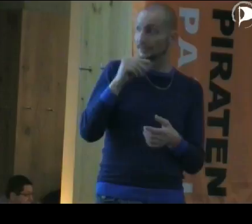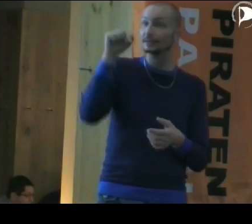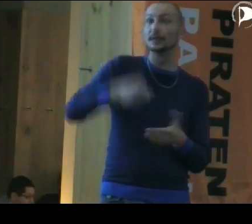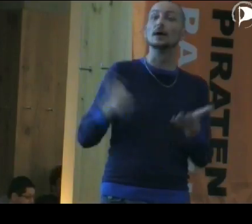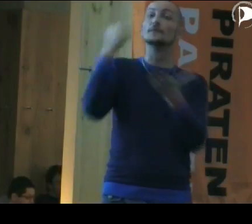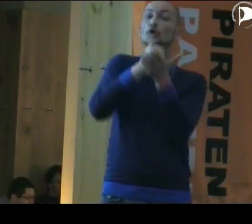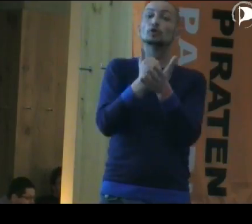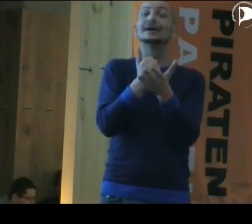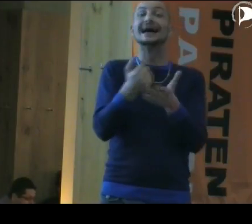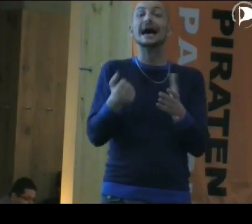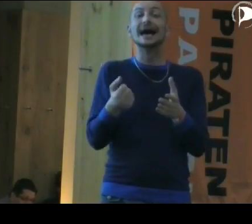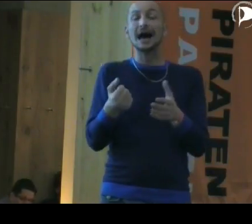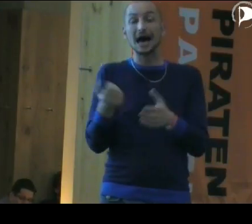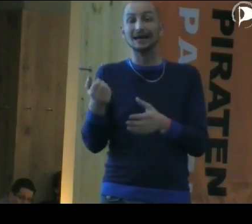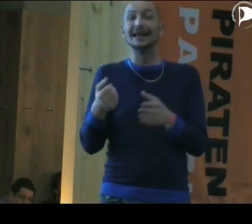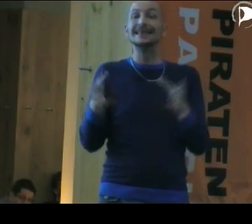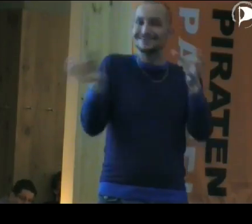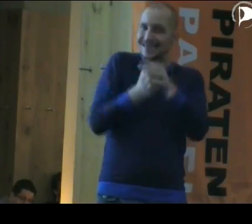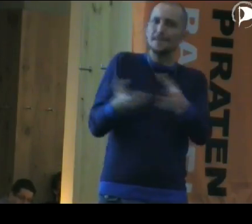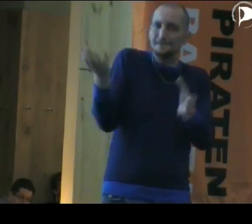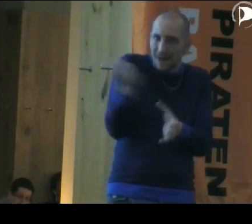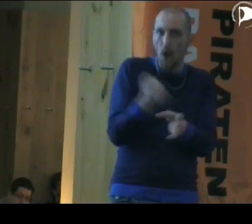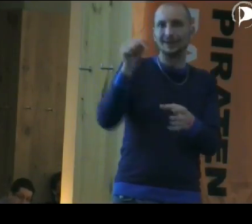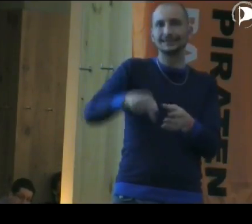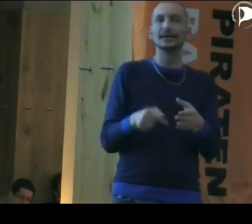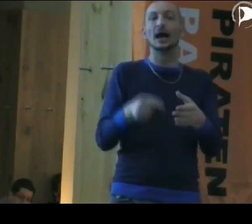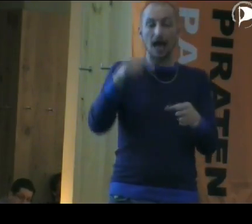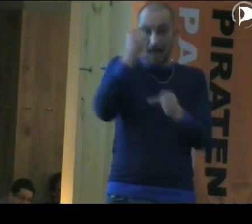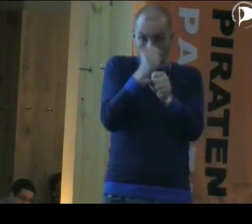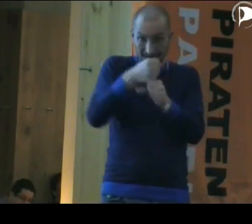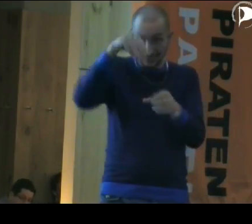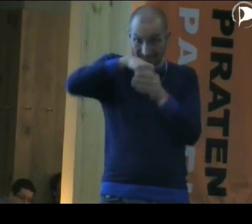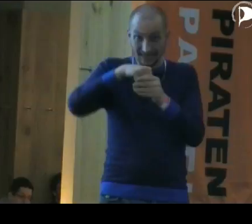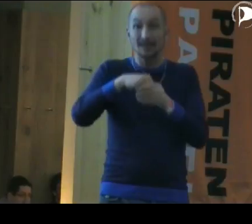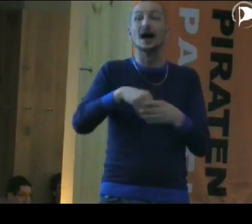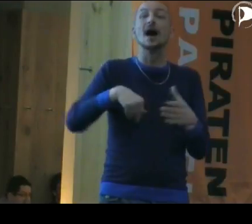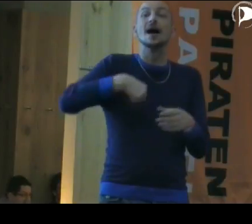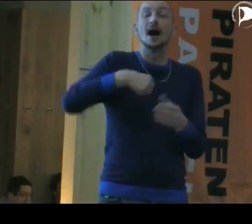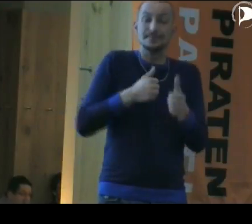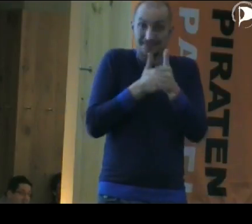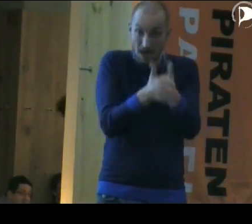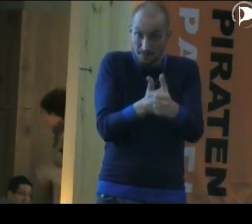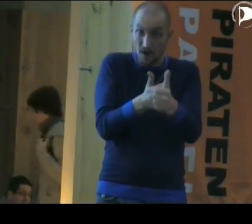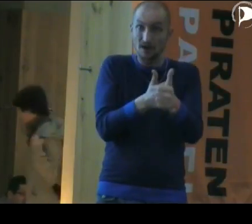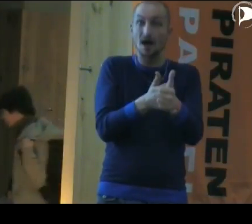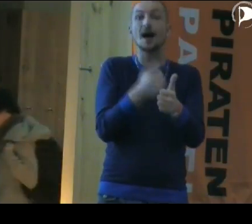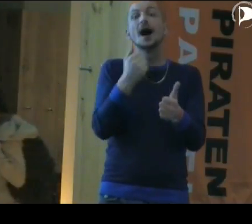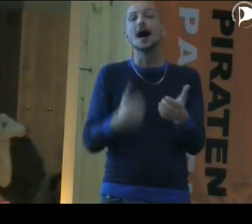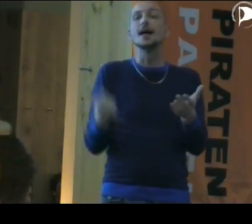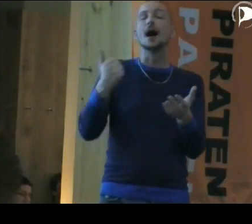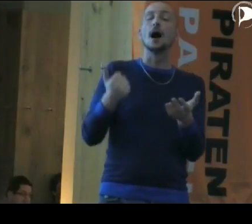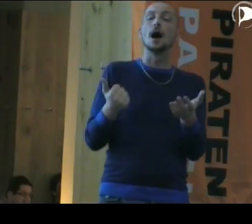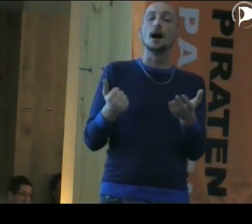von leuten viele arbeit reinstecken und younes als nachfolger werden können oder eben auch einen nachteil des vorstands weiter